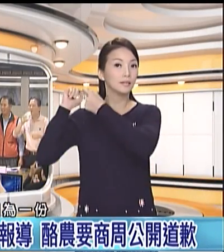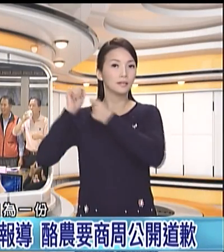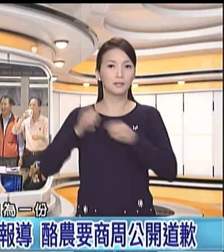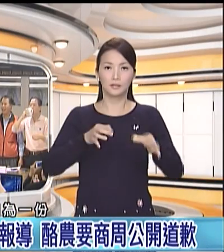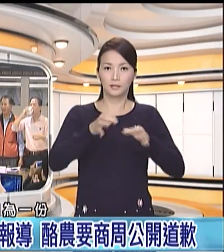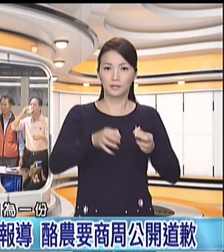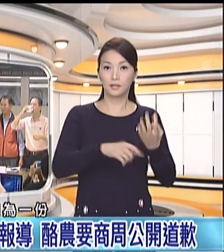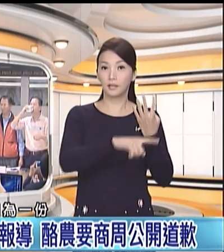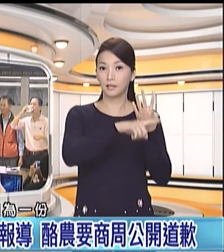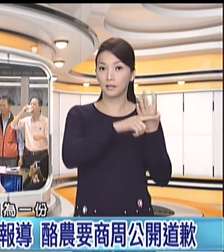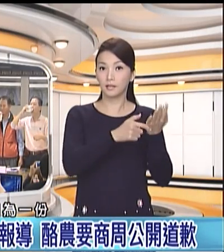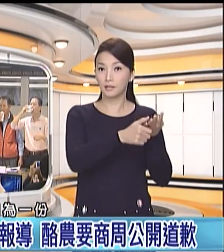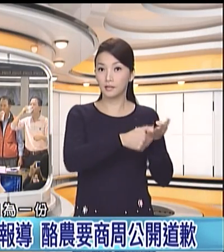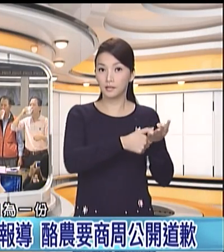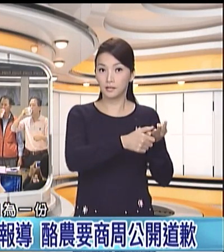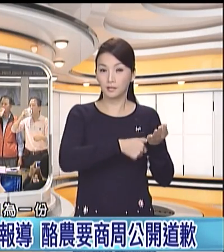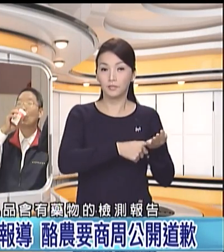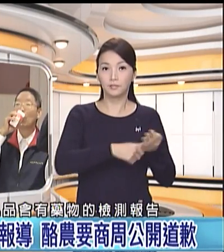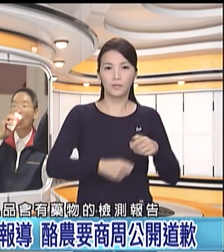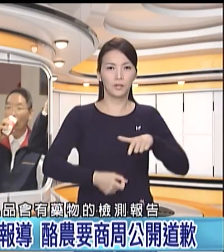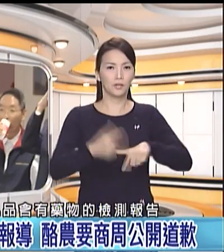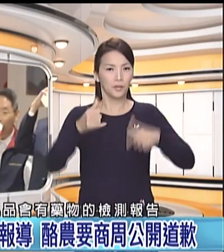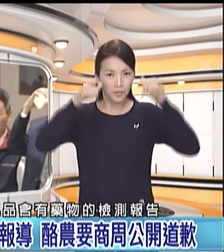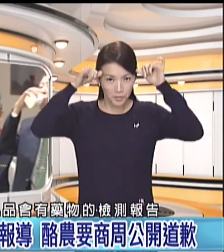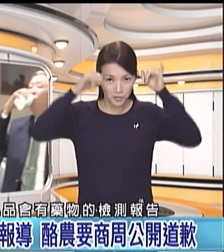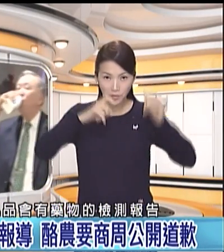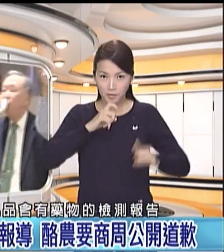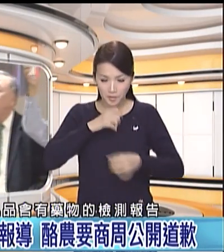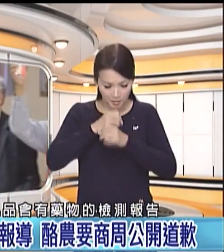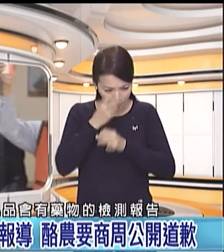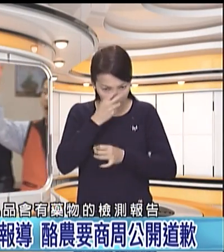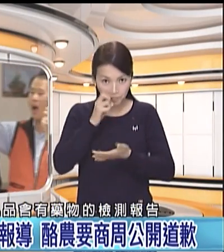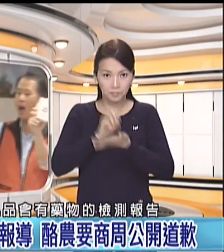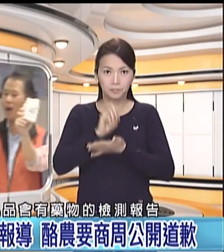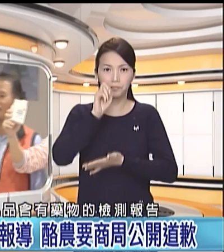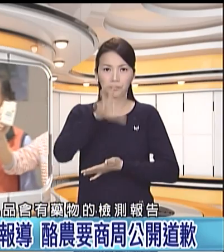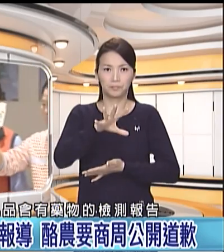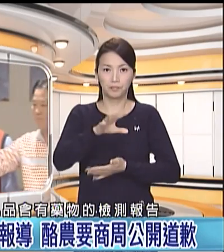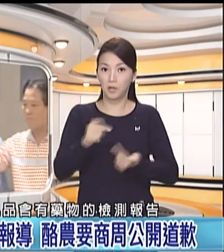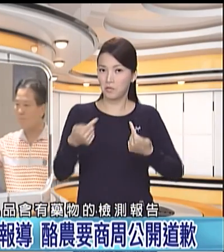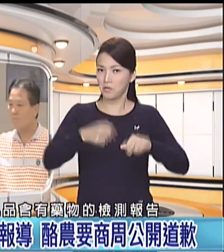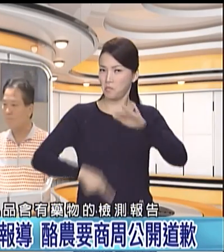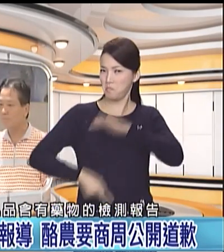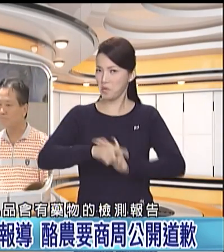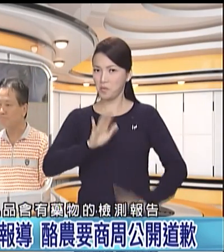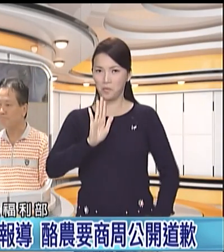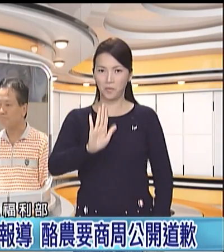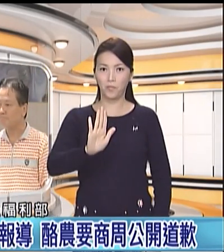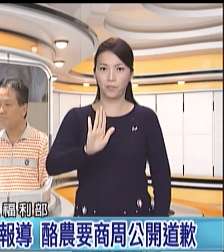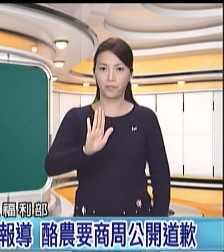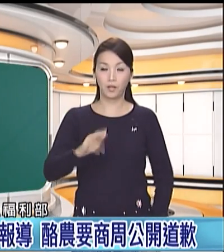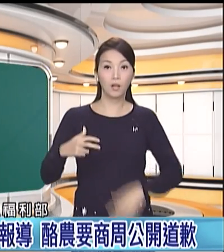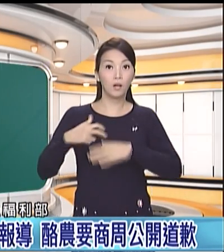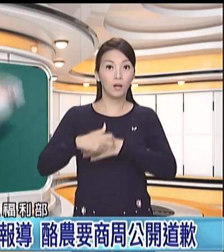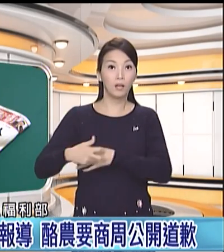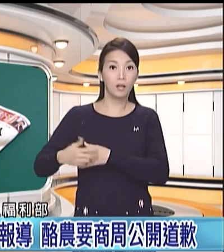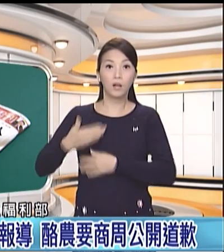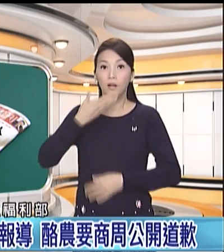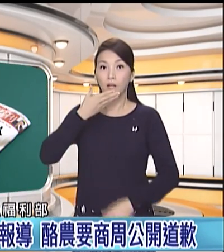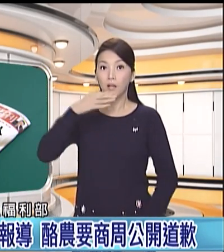商业周刊因为一份针对市售乳品含有药物的检测报告，杠上了卫生福利部。